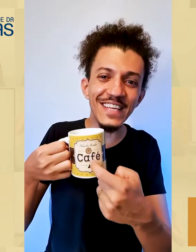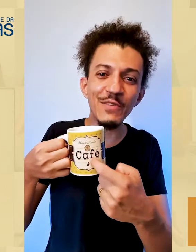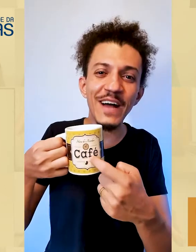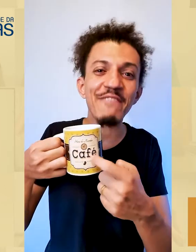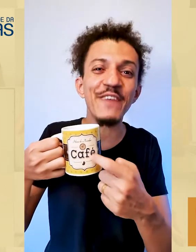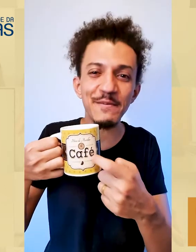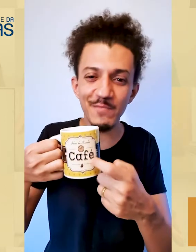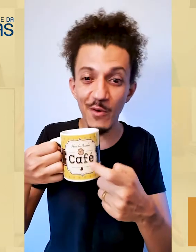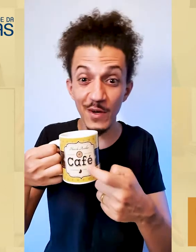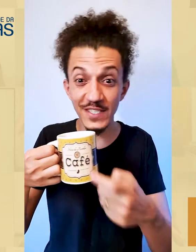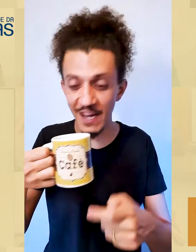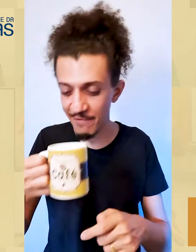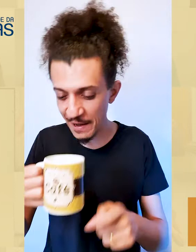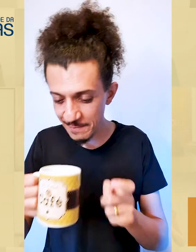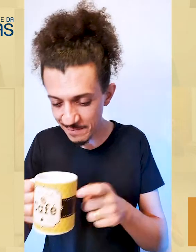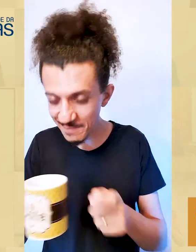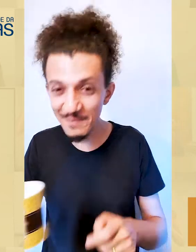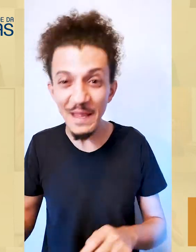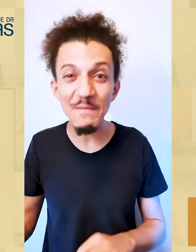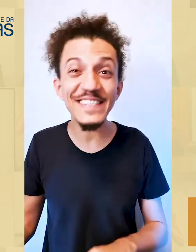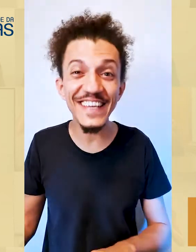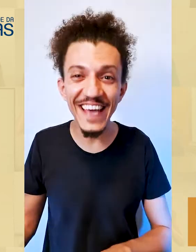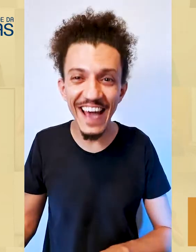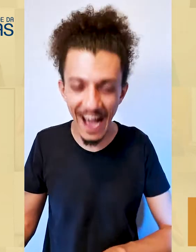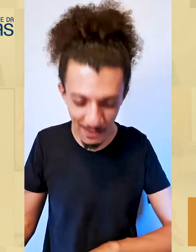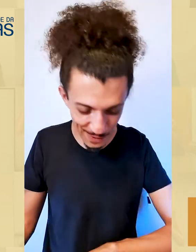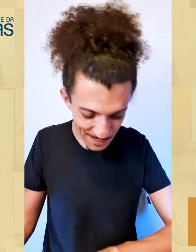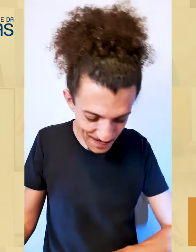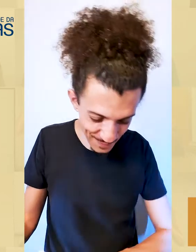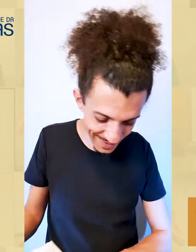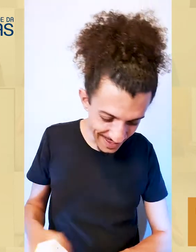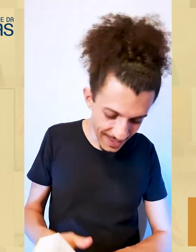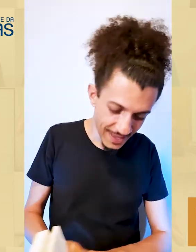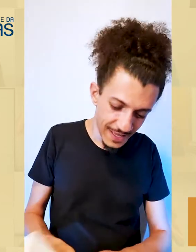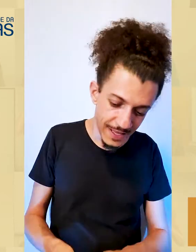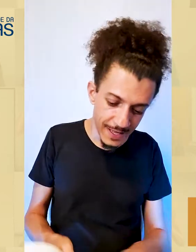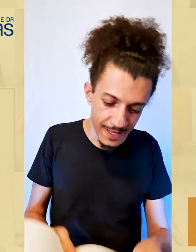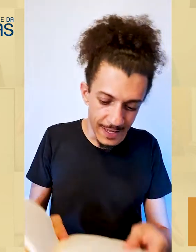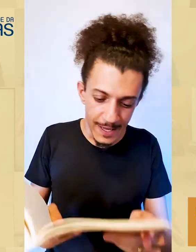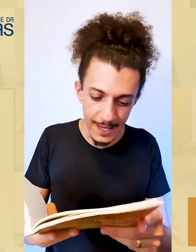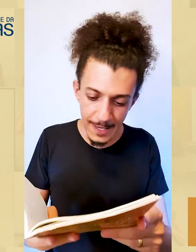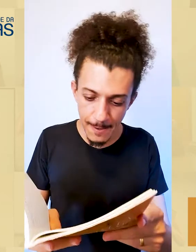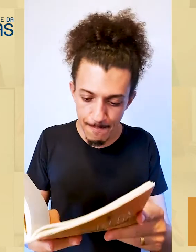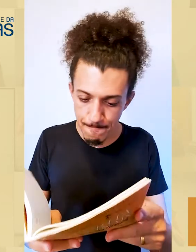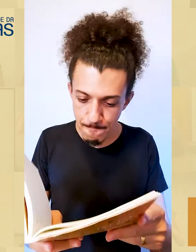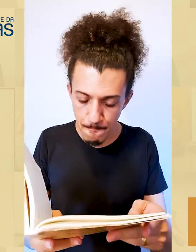Está escrito café, eu gosto de café, mas aqui é água.